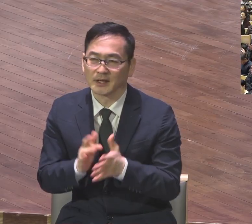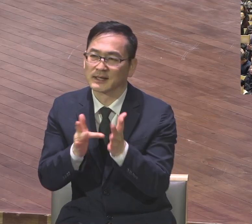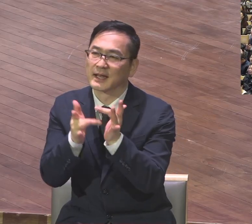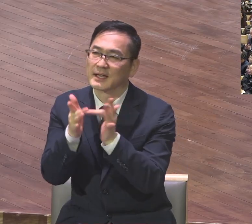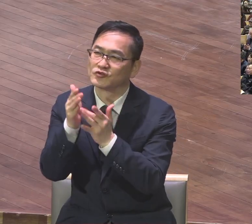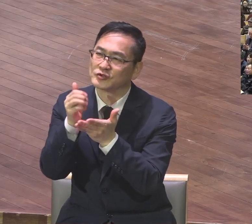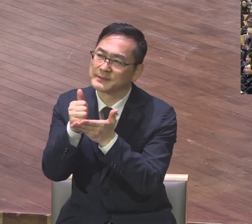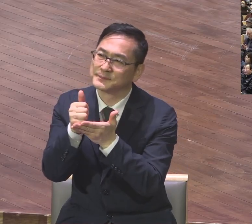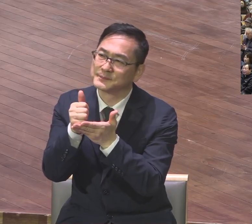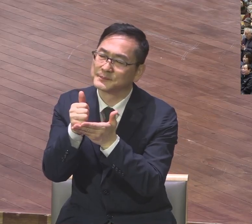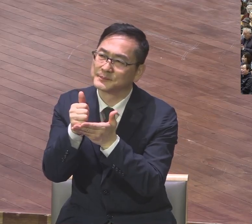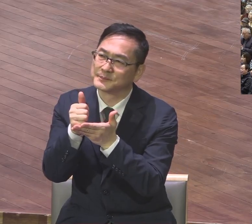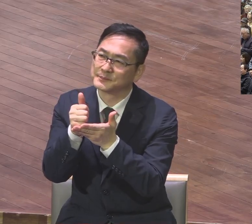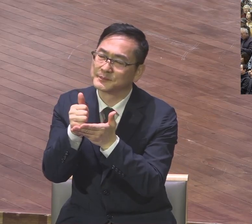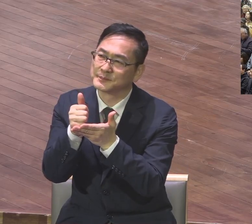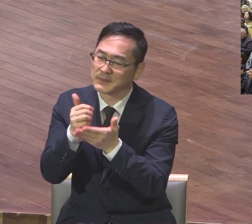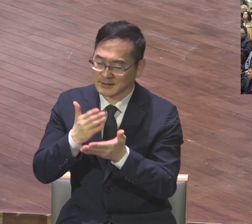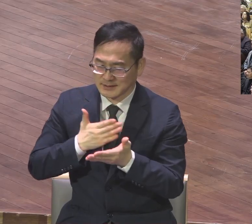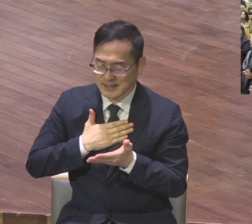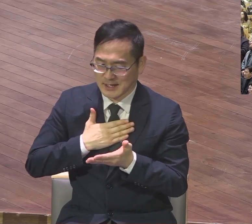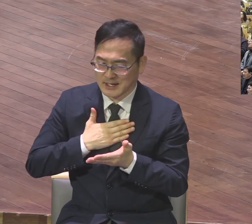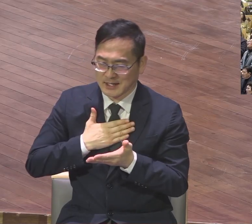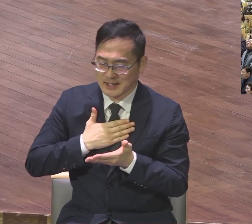예수님이 저의 모든 죄를